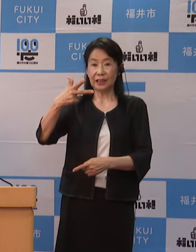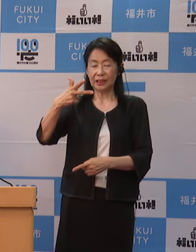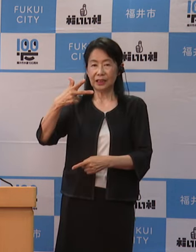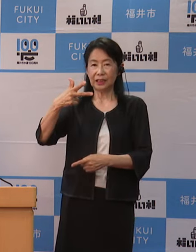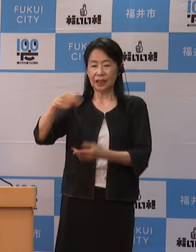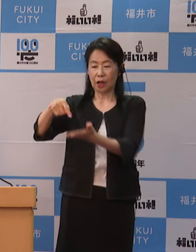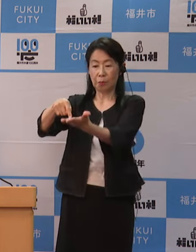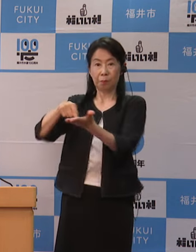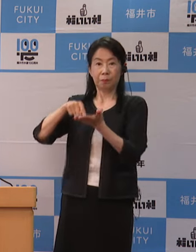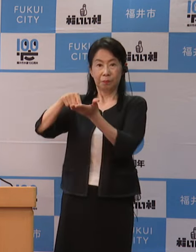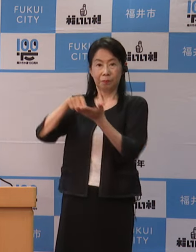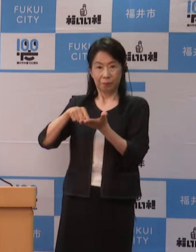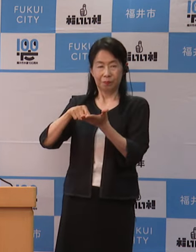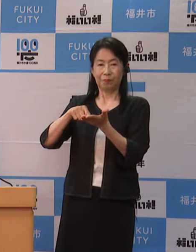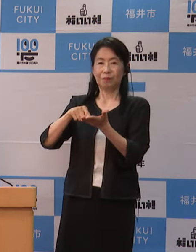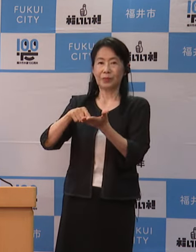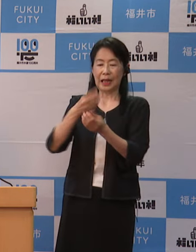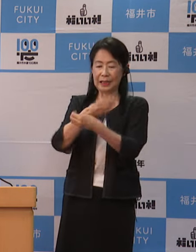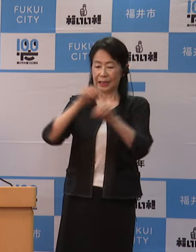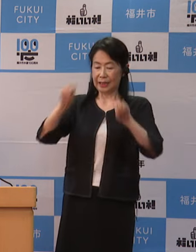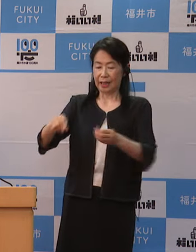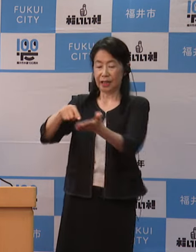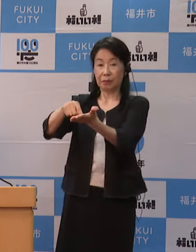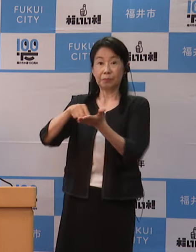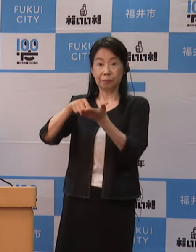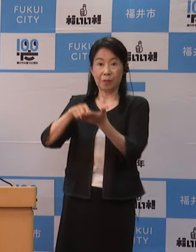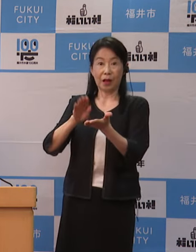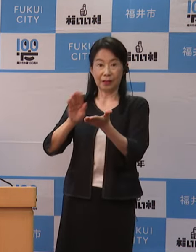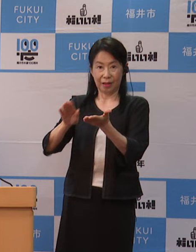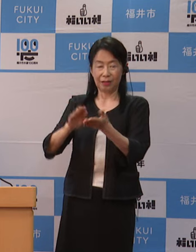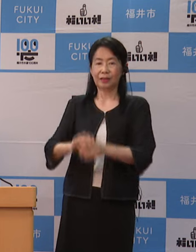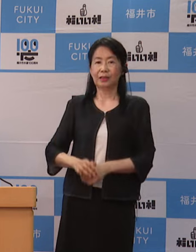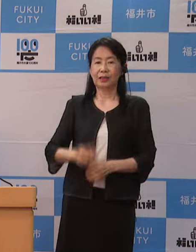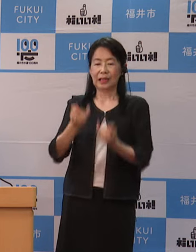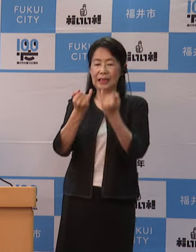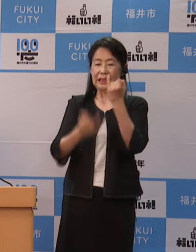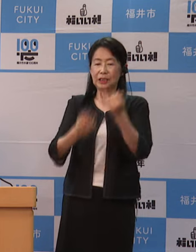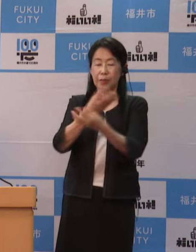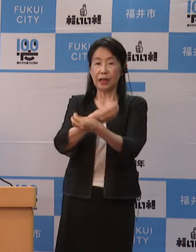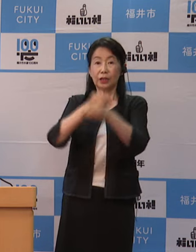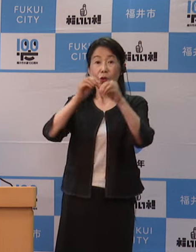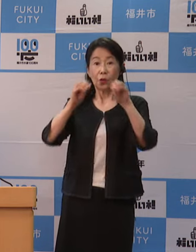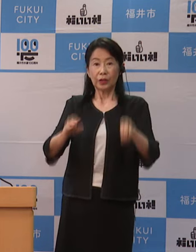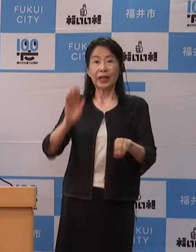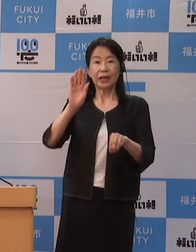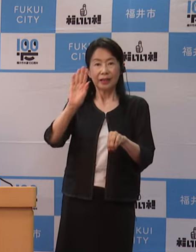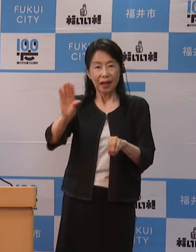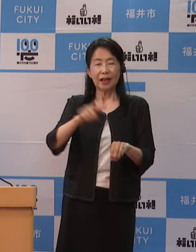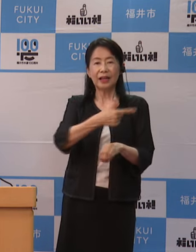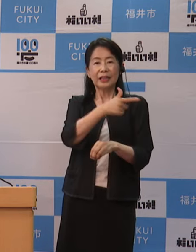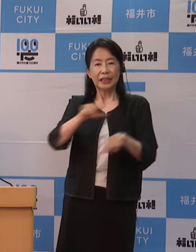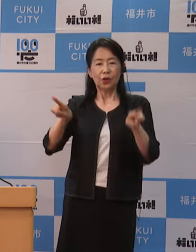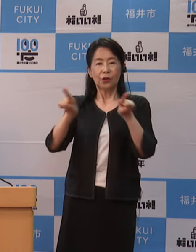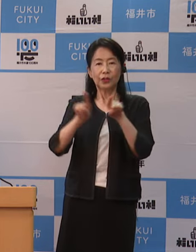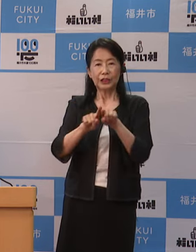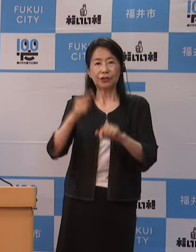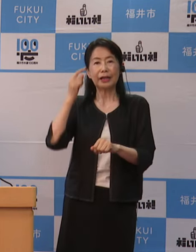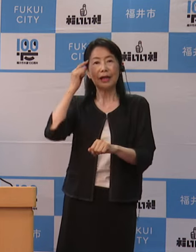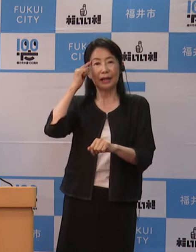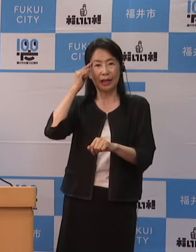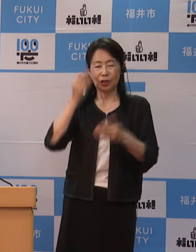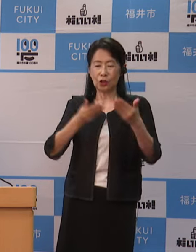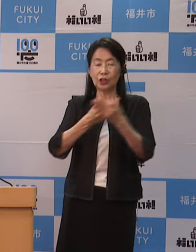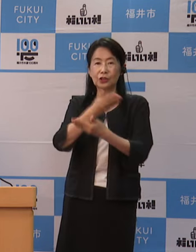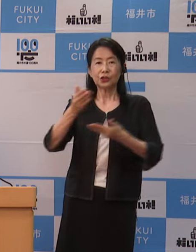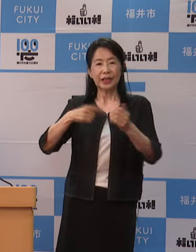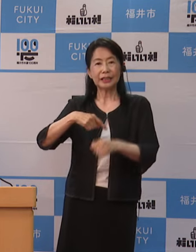強いオファーと、これは実際あってですね、協定、その姉妹協結んでから一緒にいろんなことを考えていきましょうというか、お付き合い